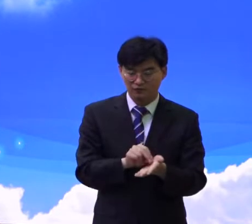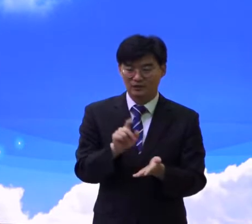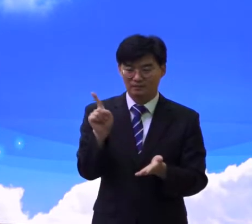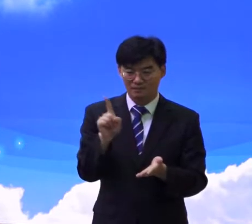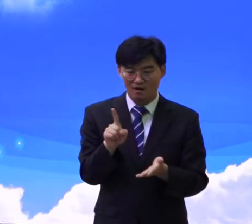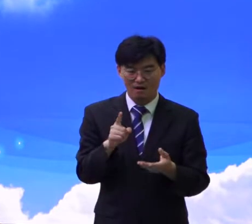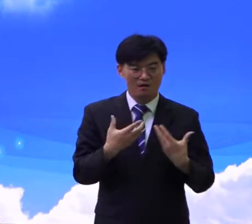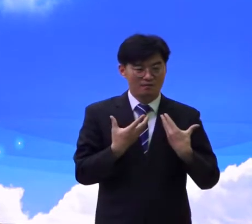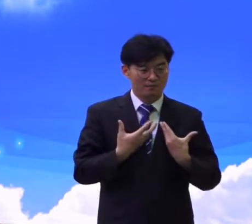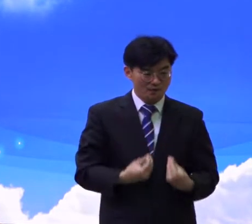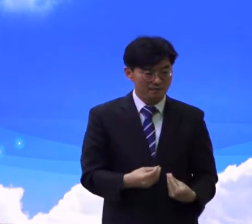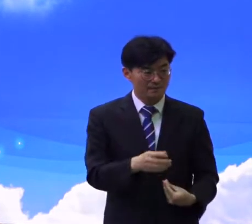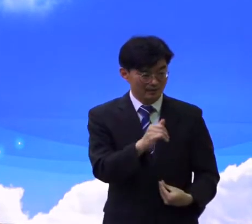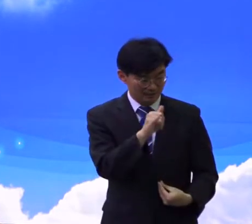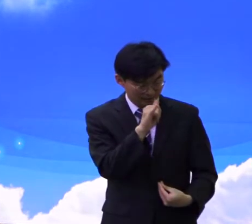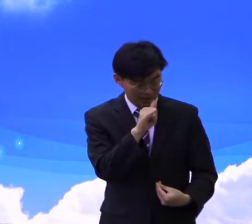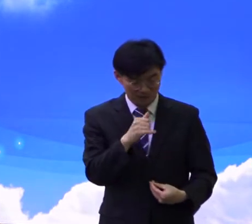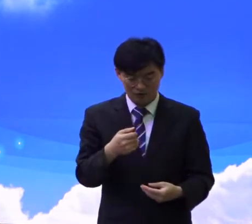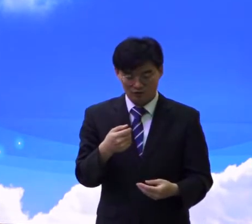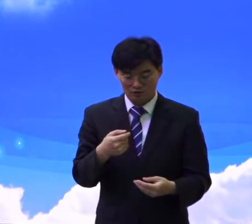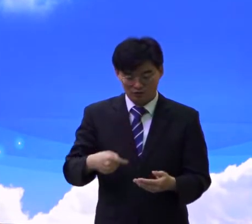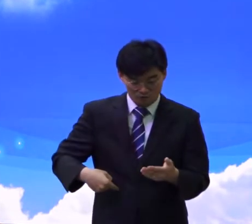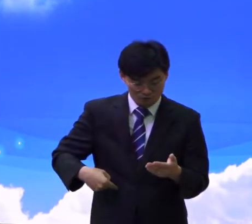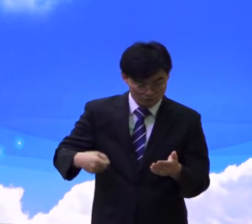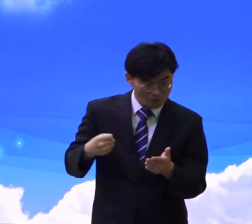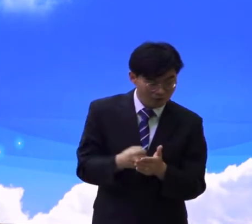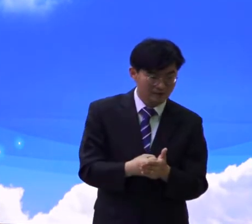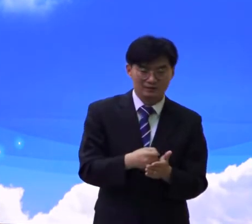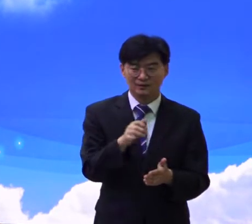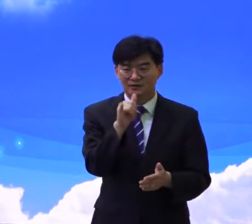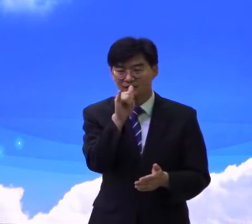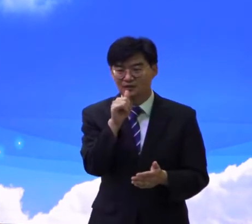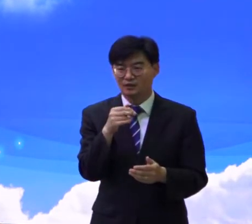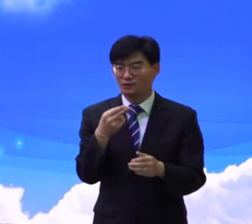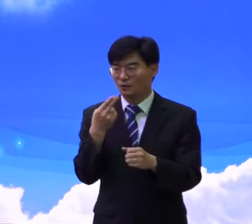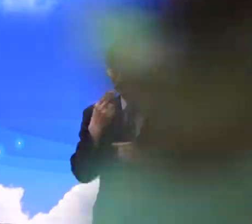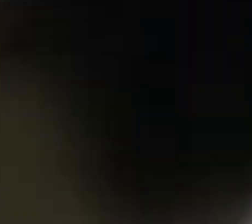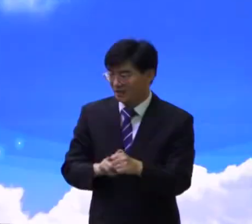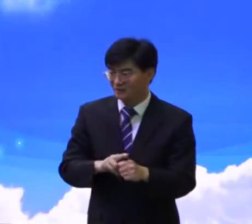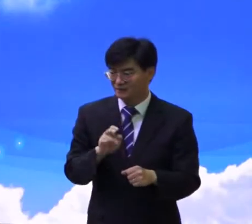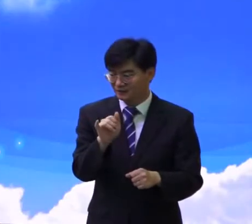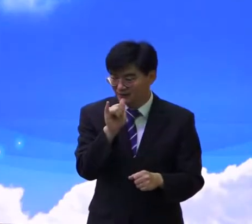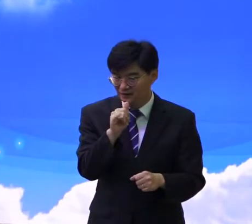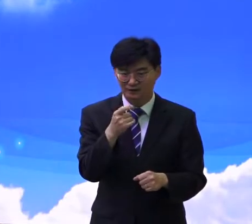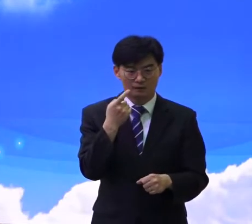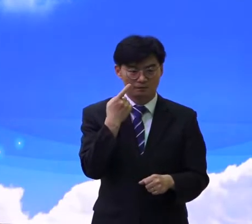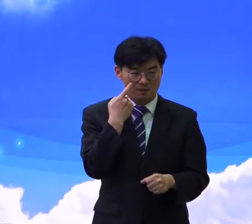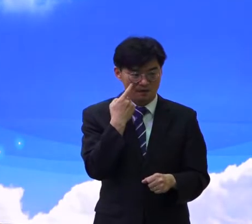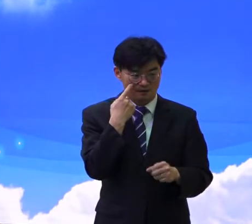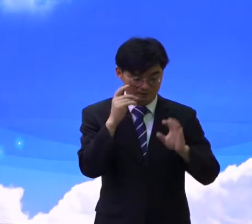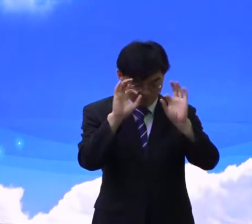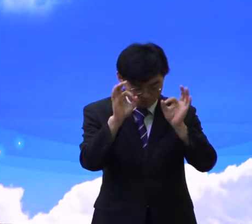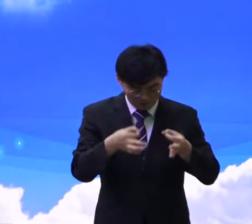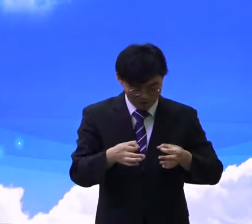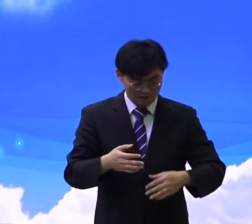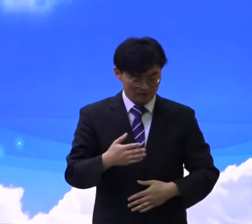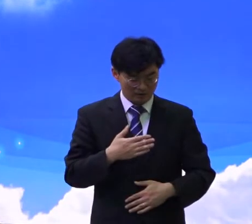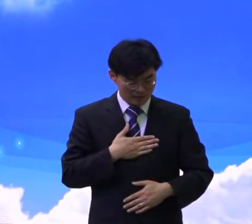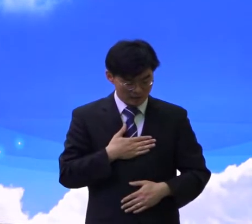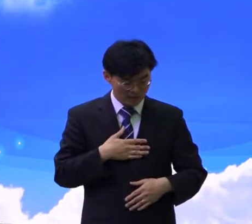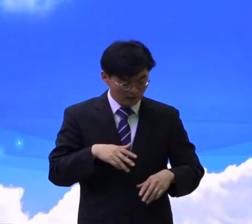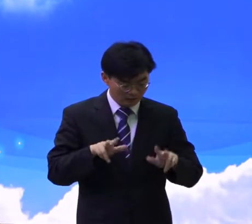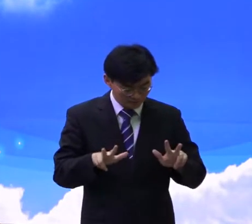있는 건지 이런 것조차 점검해야 할 그런 지경인지도 모르겠습니다. 너무 지쳐있고